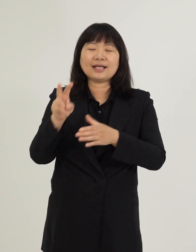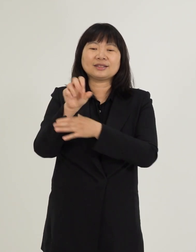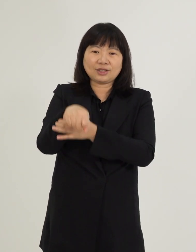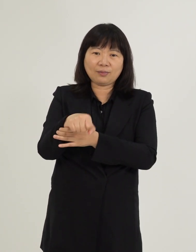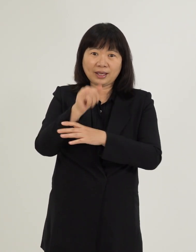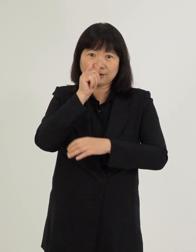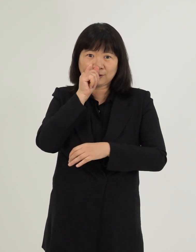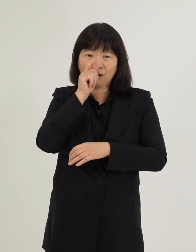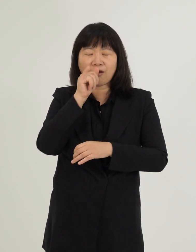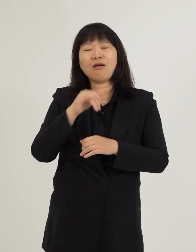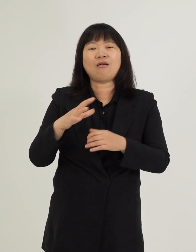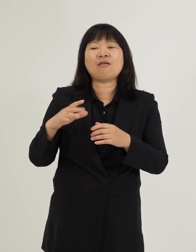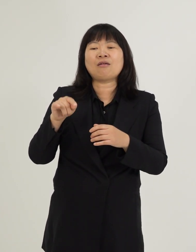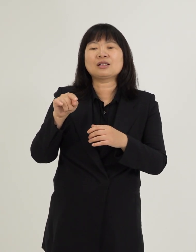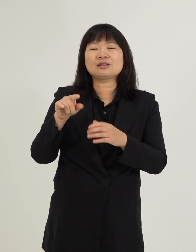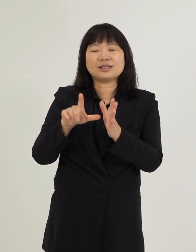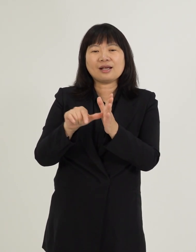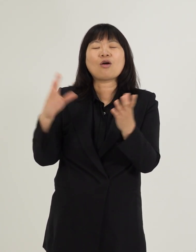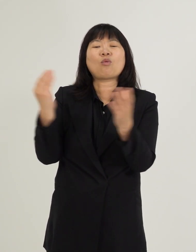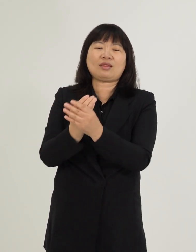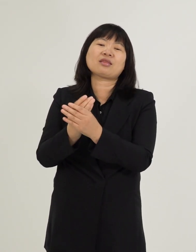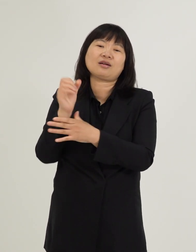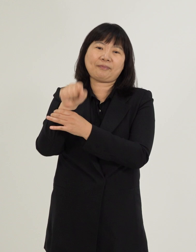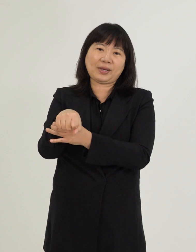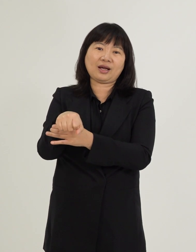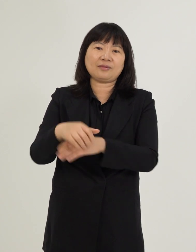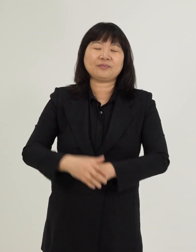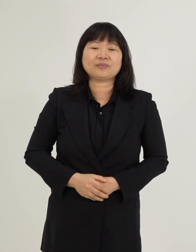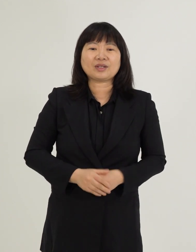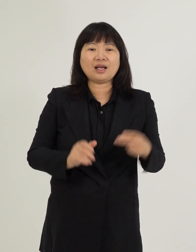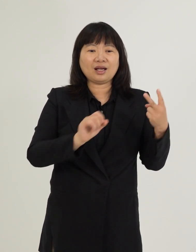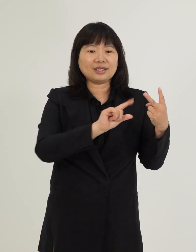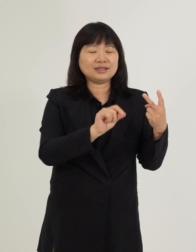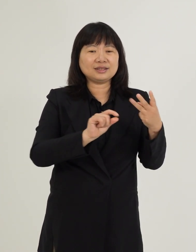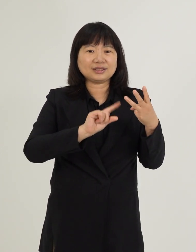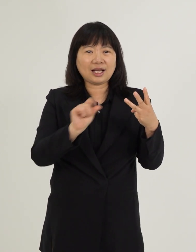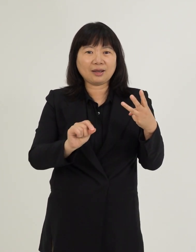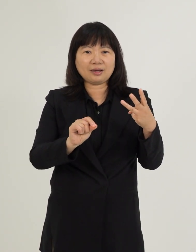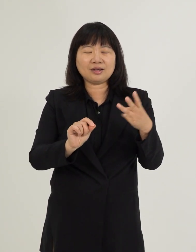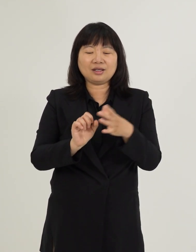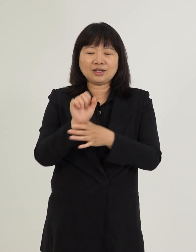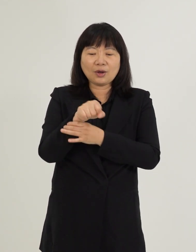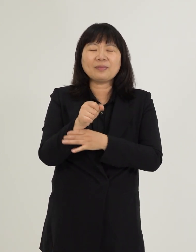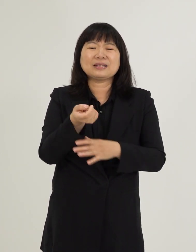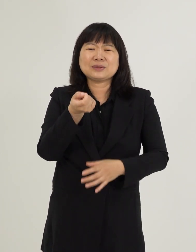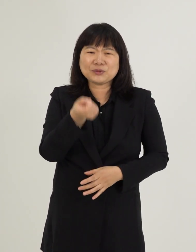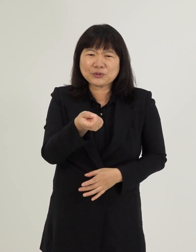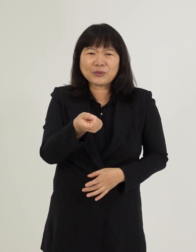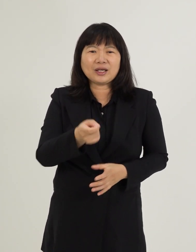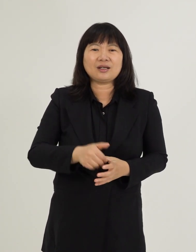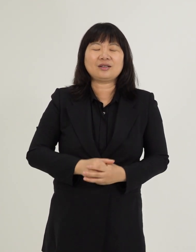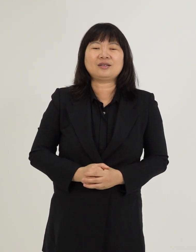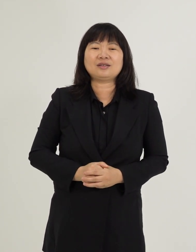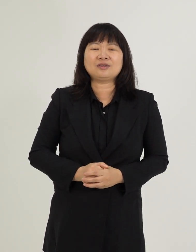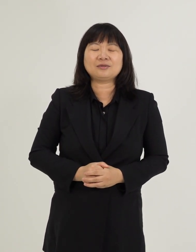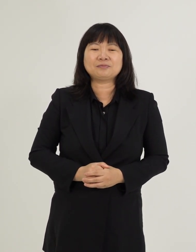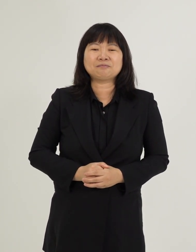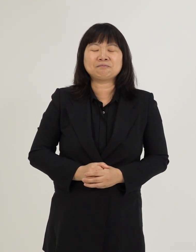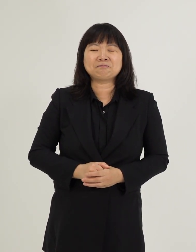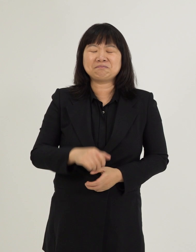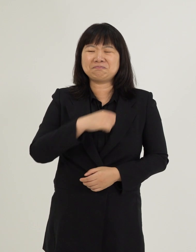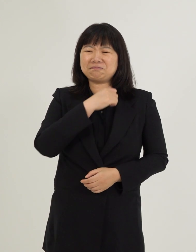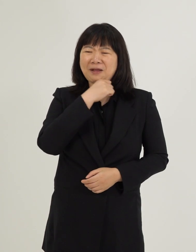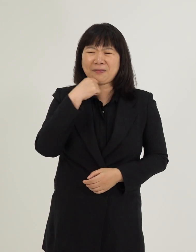그게 완생종이에요. 2, 3월에 열리는 열매는 작고 떫고 맛이